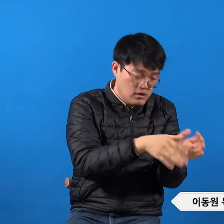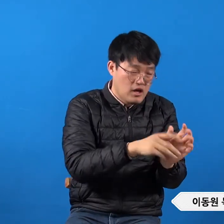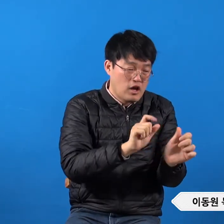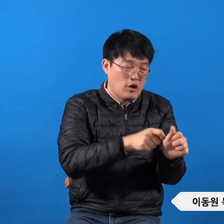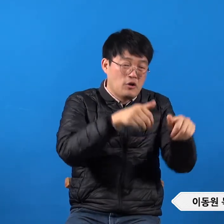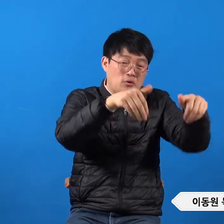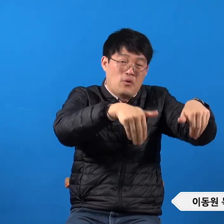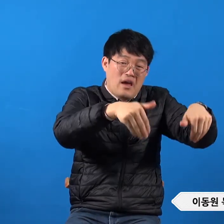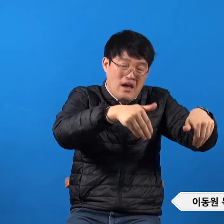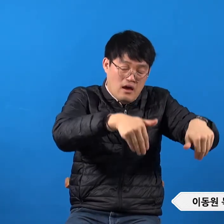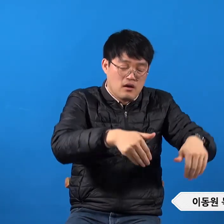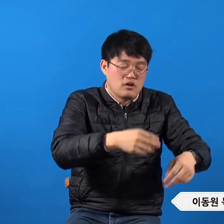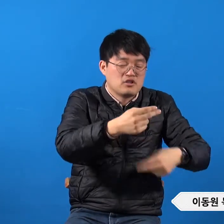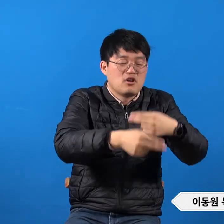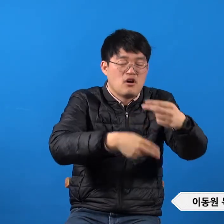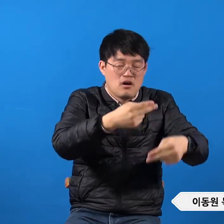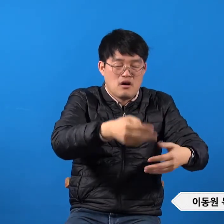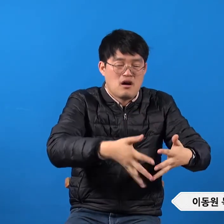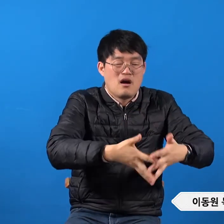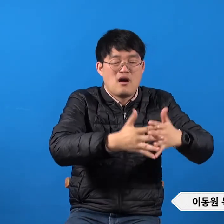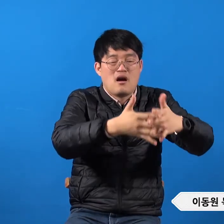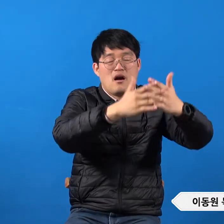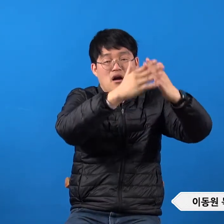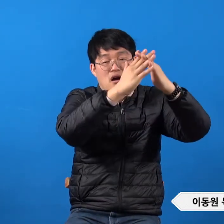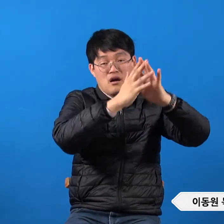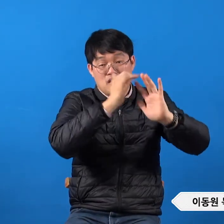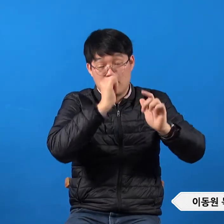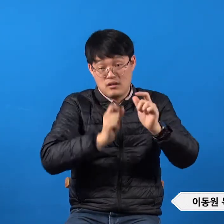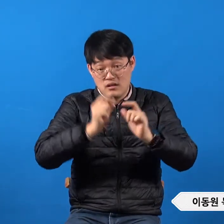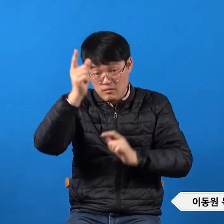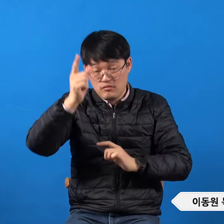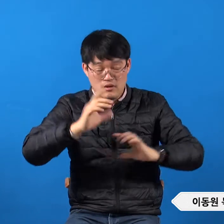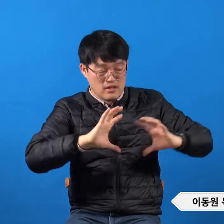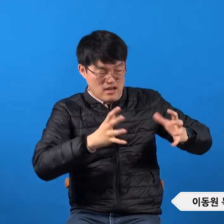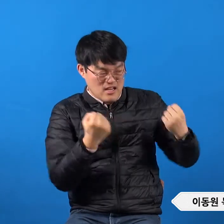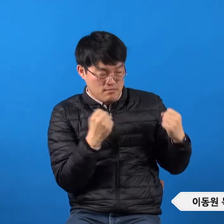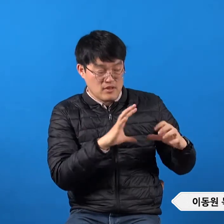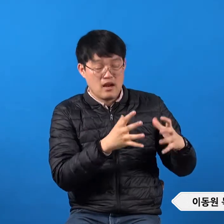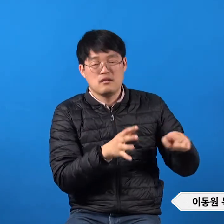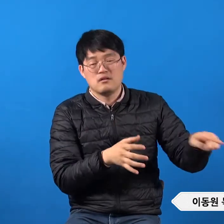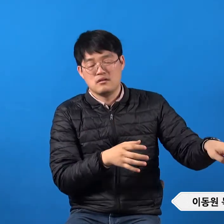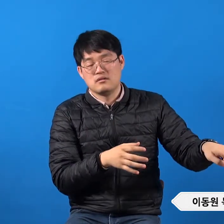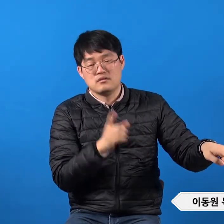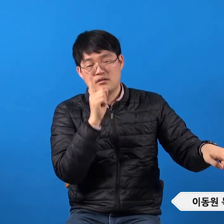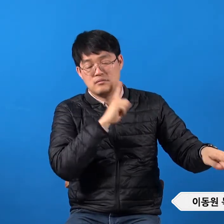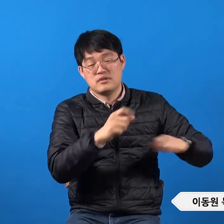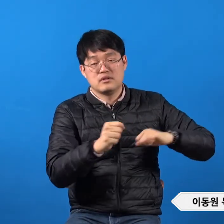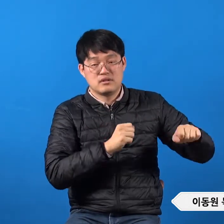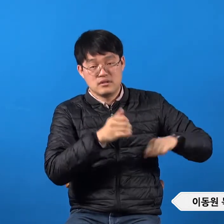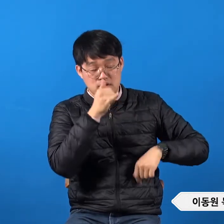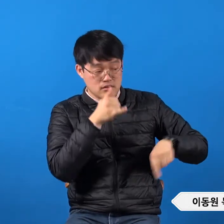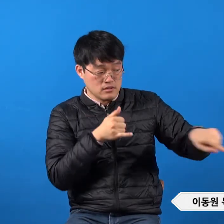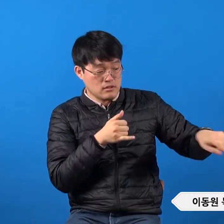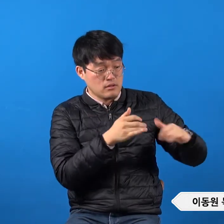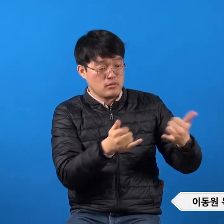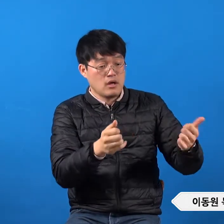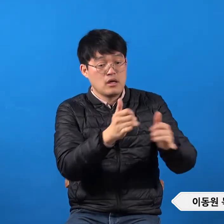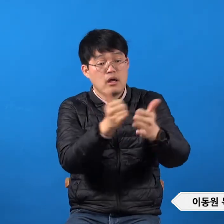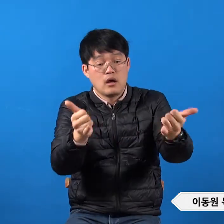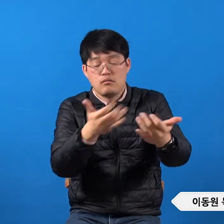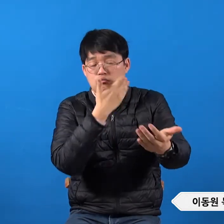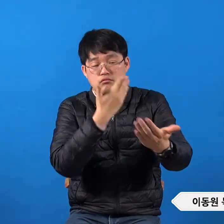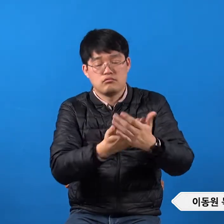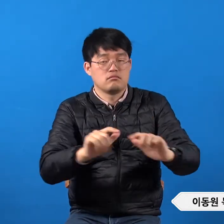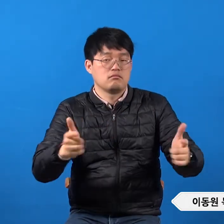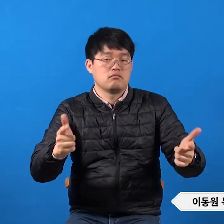쌓게 만들었습니다. 바벨론뿐만 아니라 대부분의 제국들이 그런 행위를 했죠. 그들에게 사람은